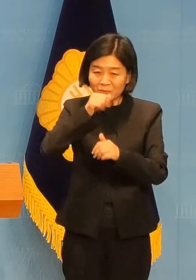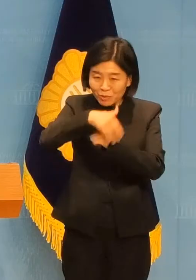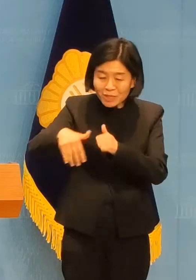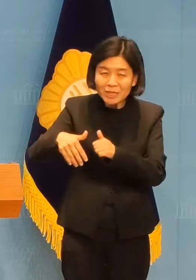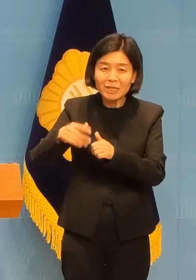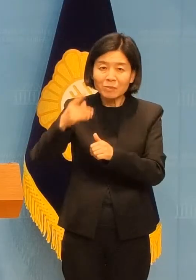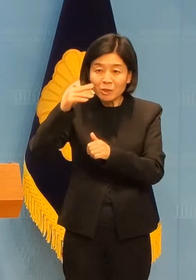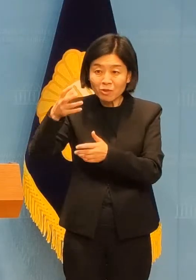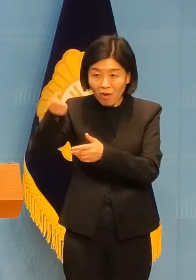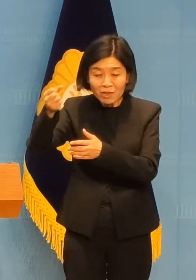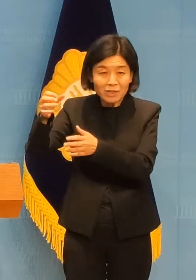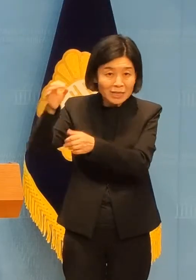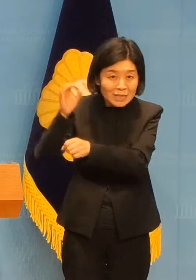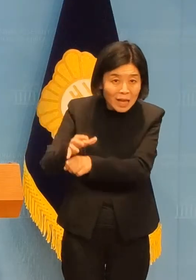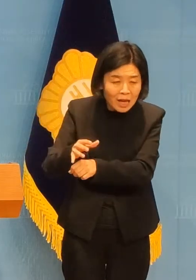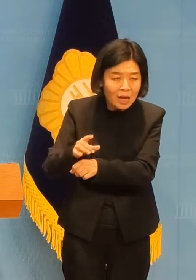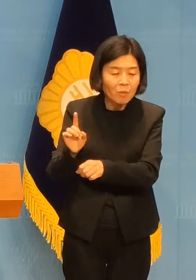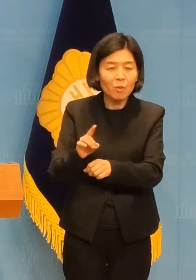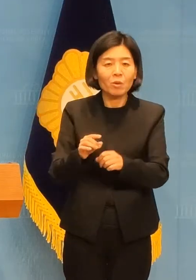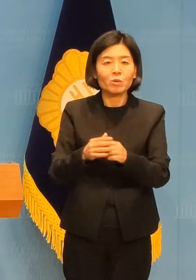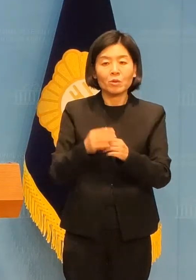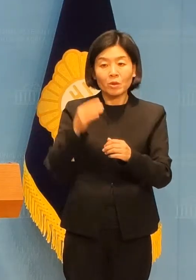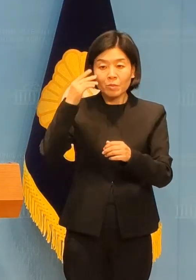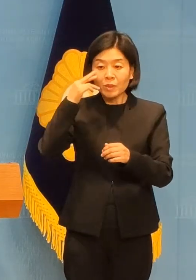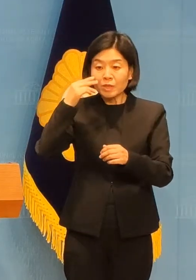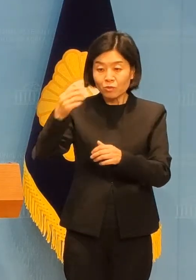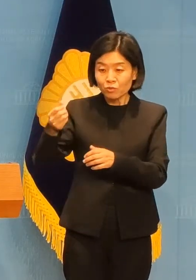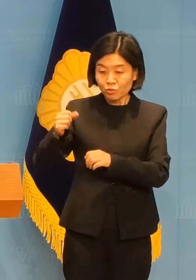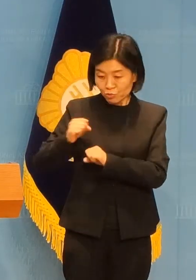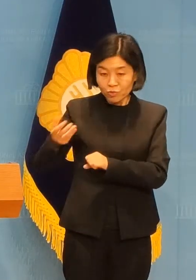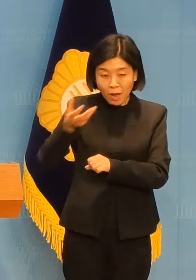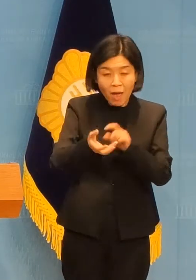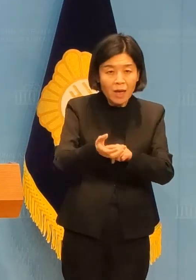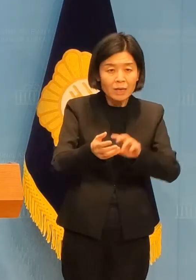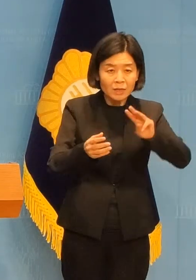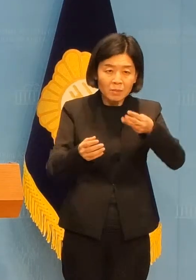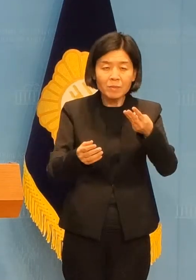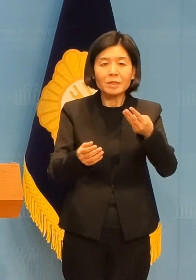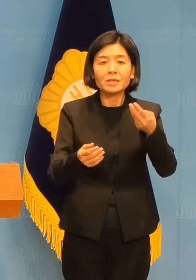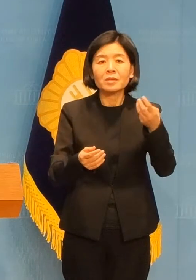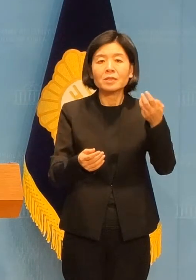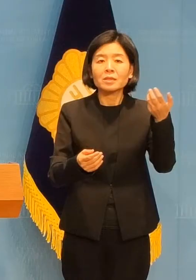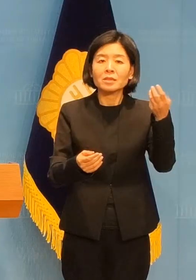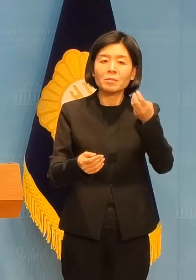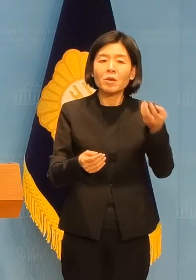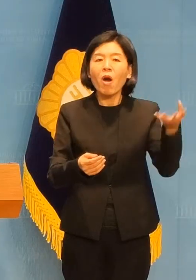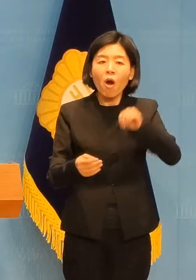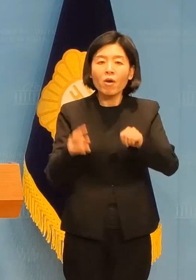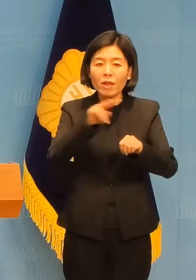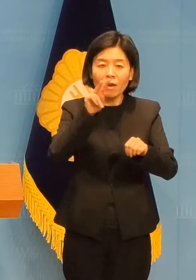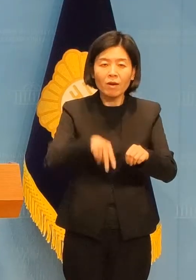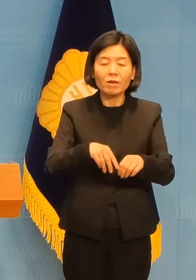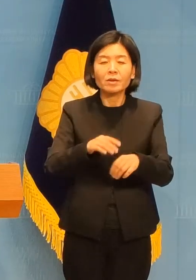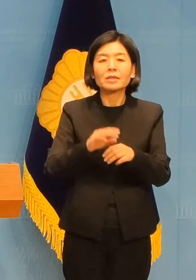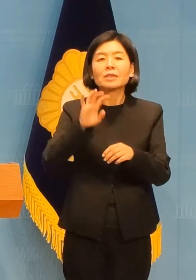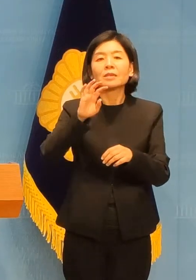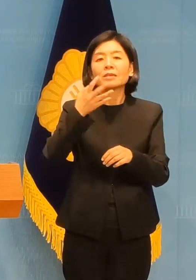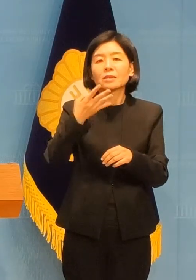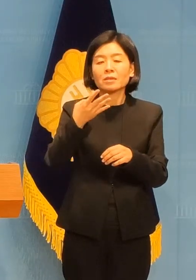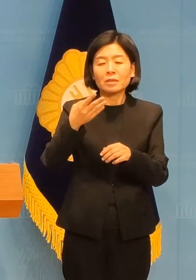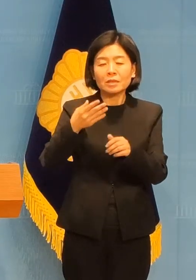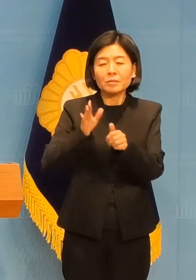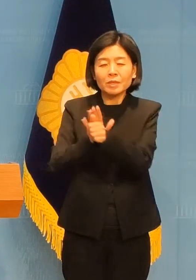쓰일지도 불분명한 주한미군 포괄적 지원금 330억 달러, 약 48조 원을 약속했습니다.